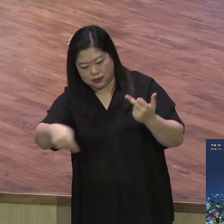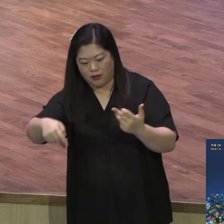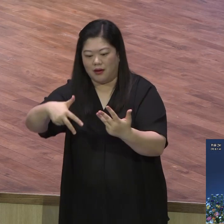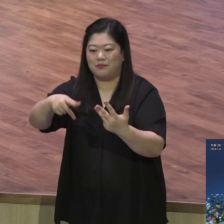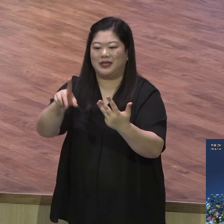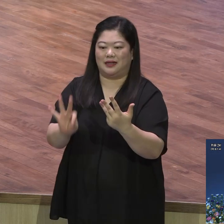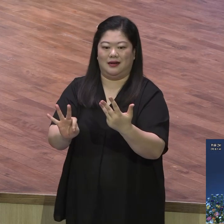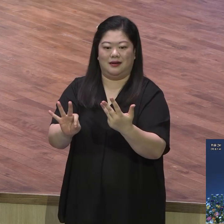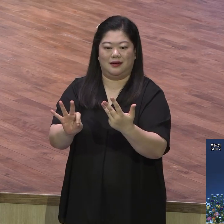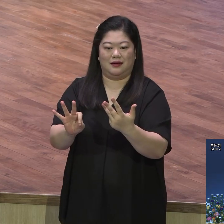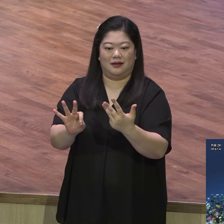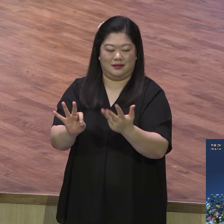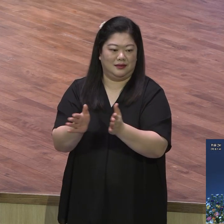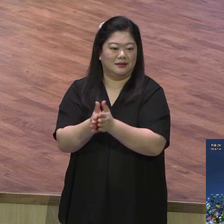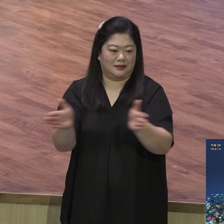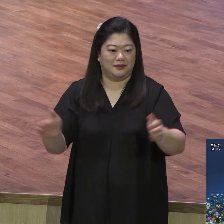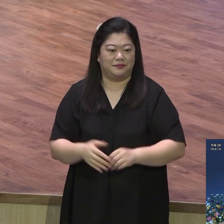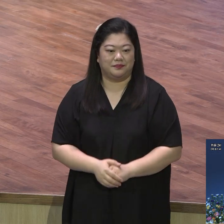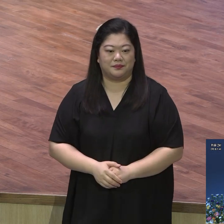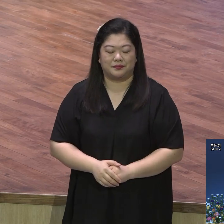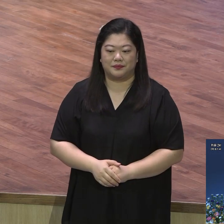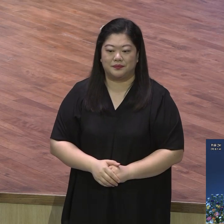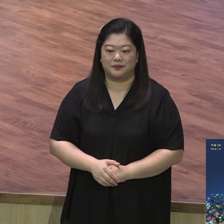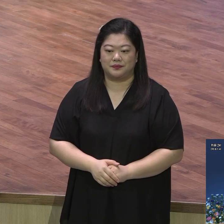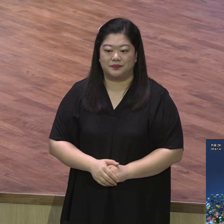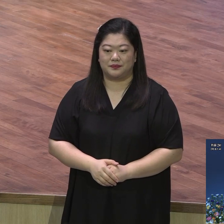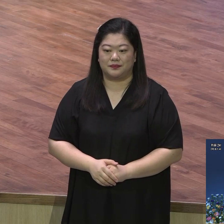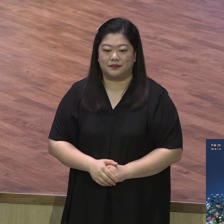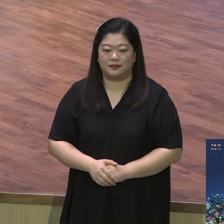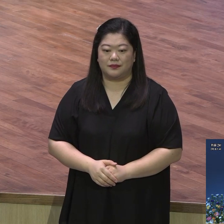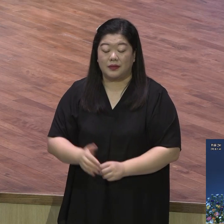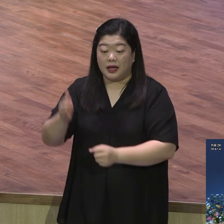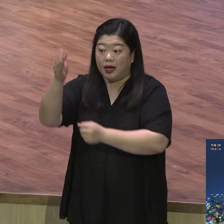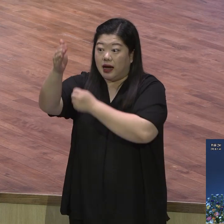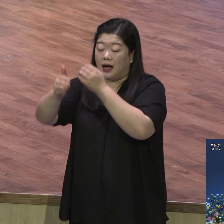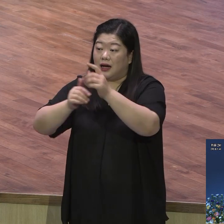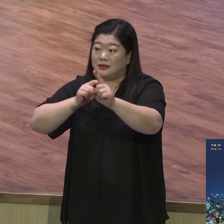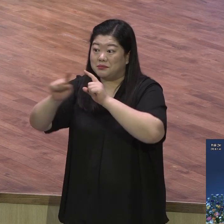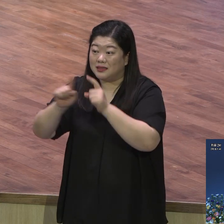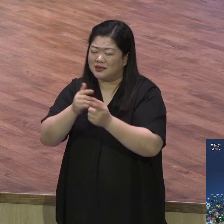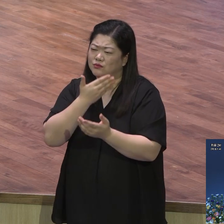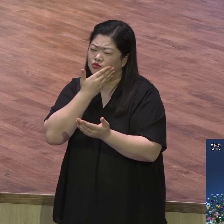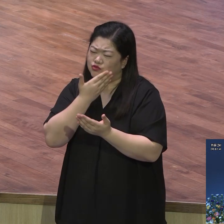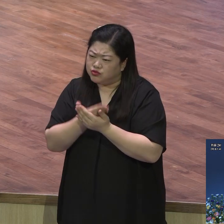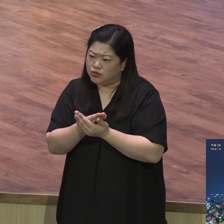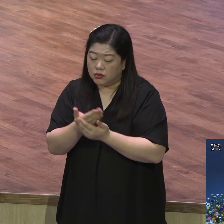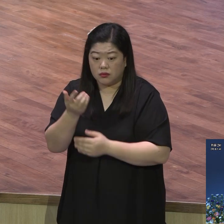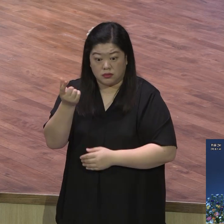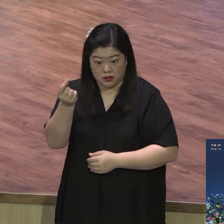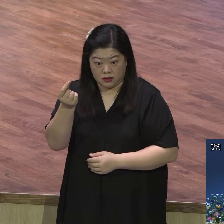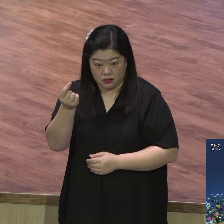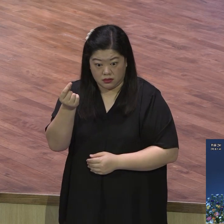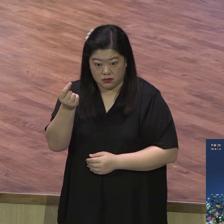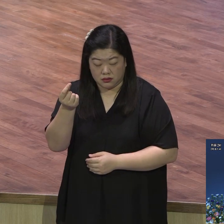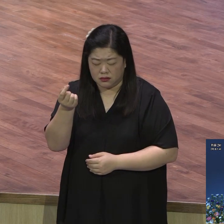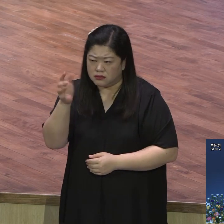하셨습니다. 말씀의 중요성 내용을 보면요. 본문